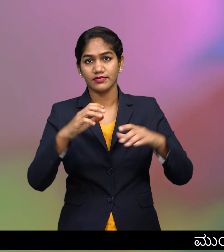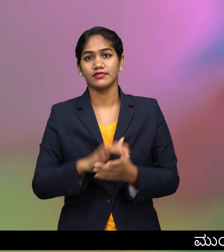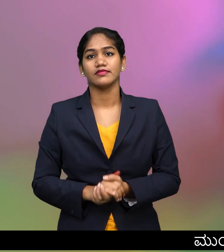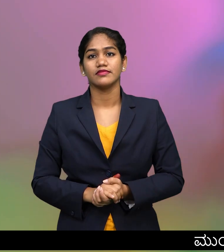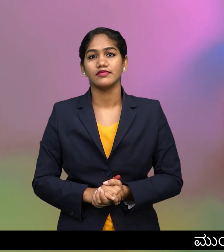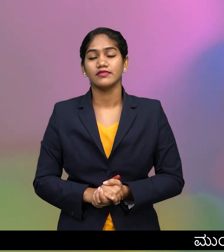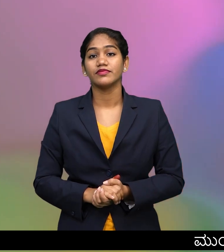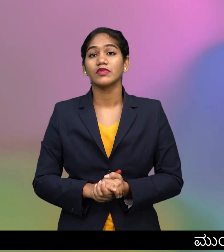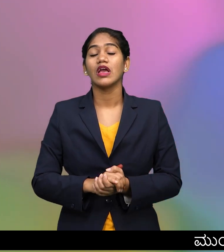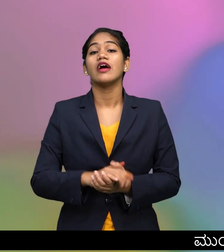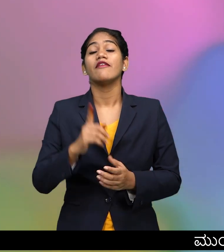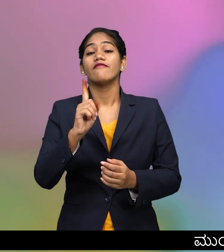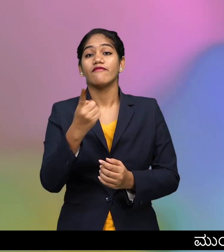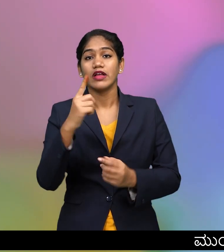ಮುಂಭಾಗದ ಹಾಲೆ,